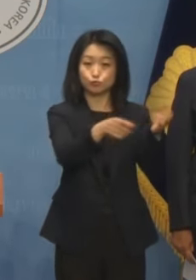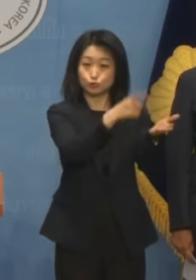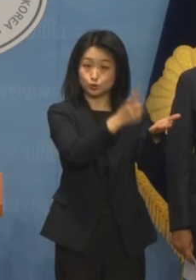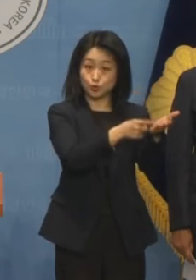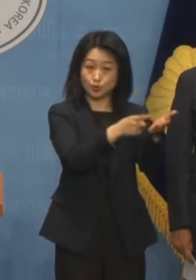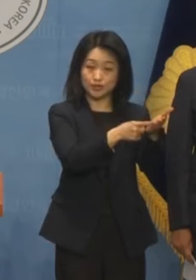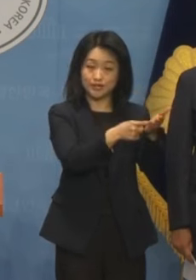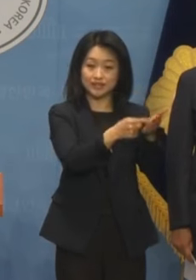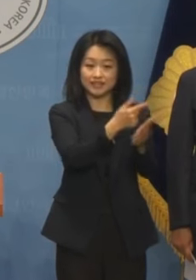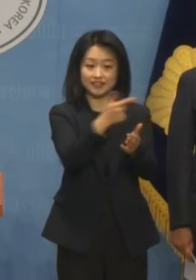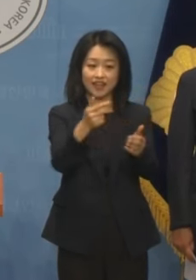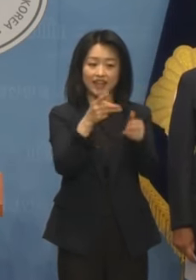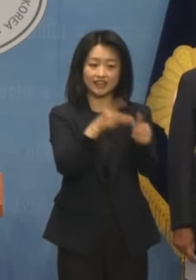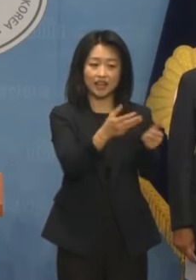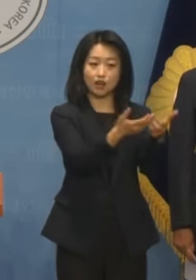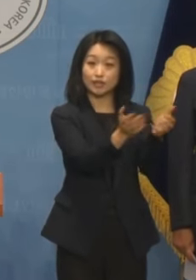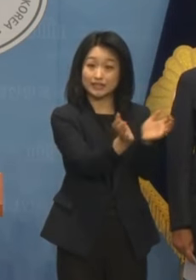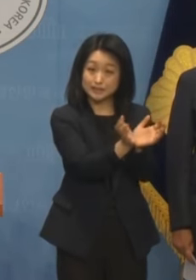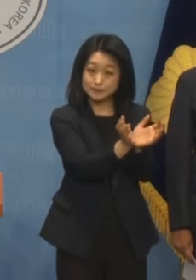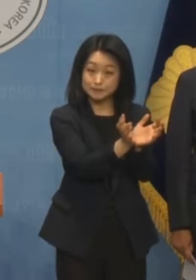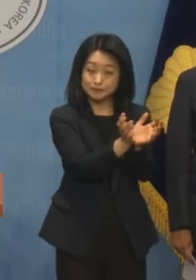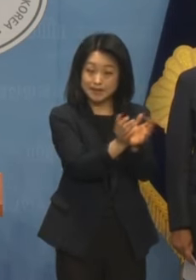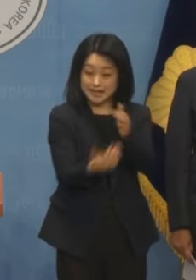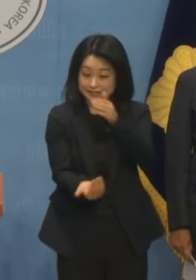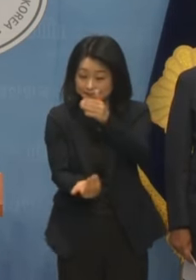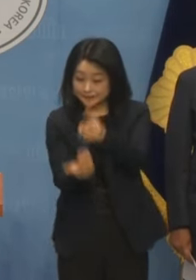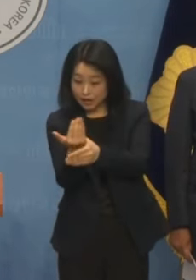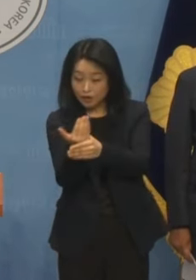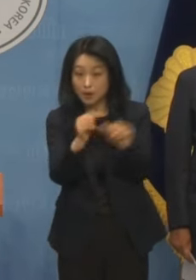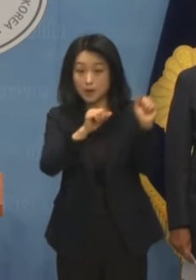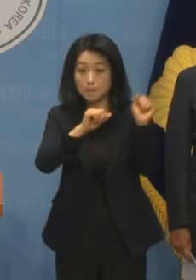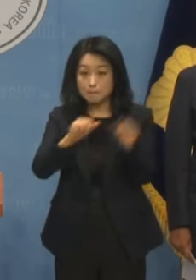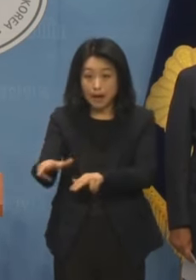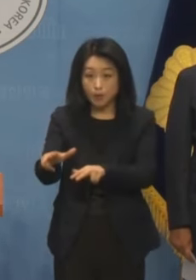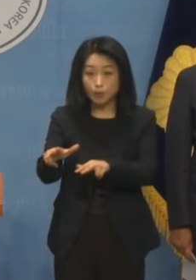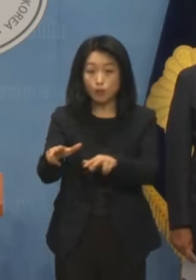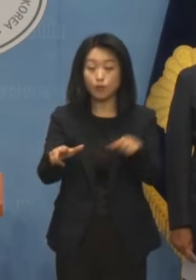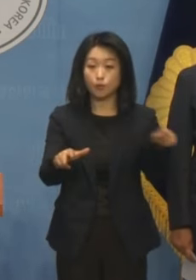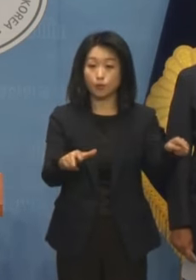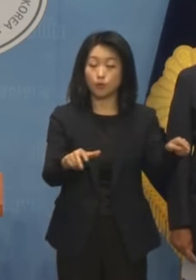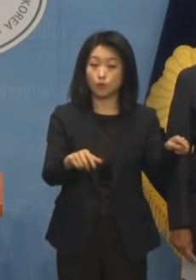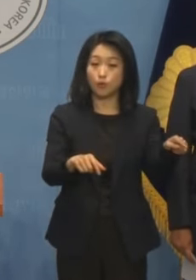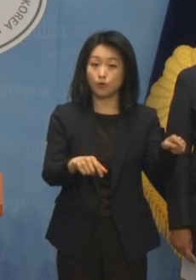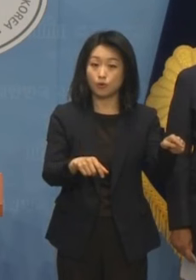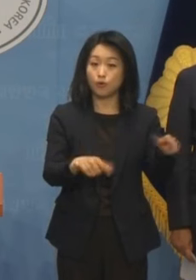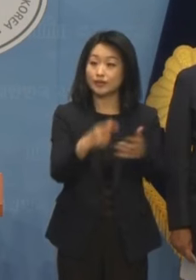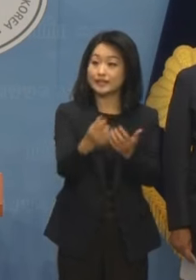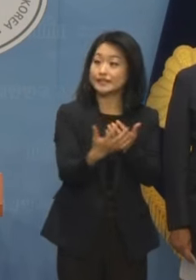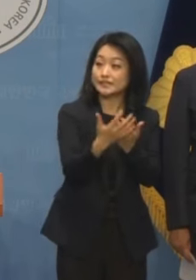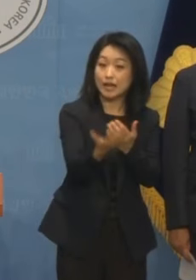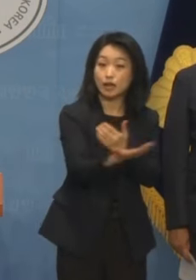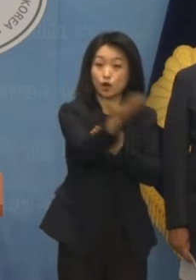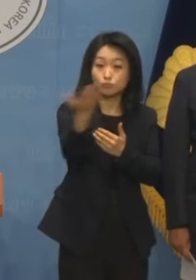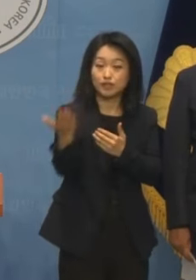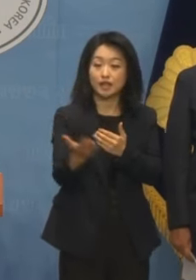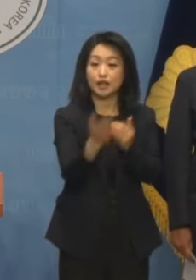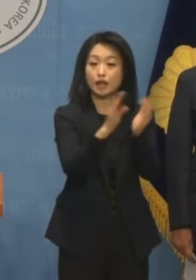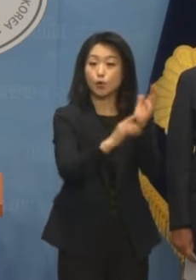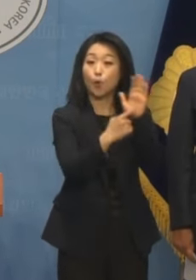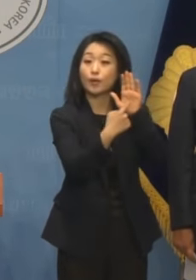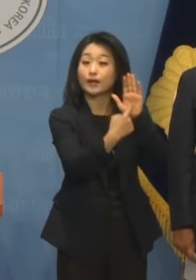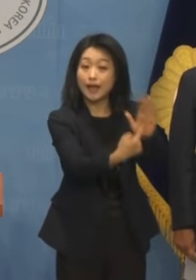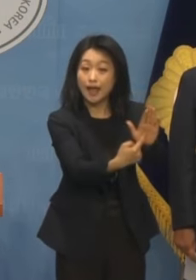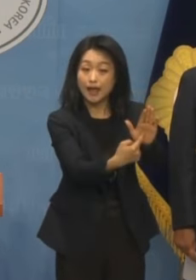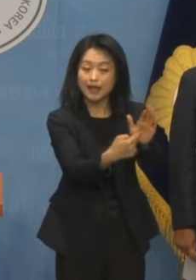대테러 팀에서 사건 적시 전 국민 일부 언론인들을 상대로 공개적인